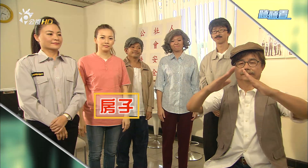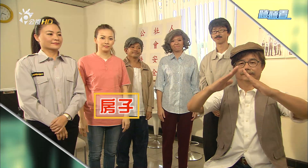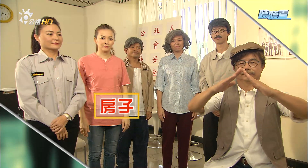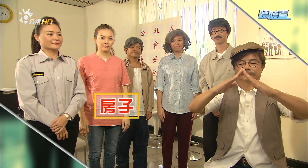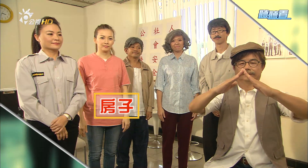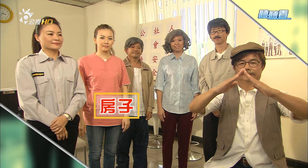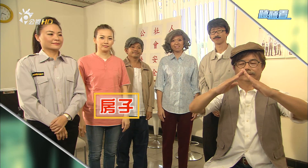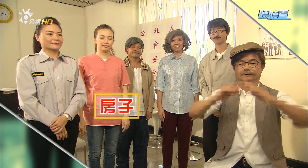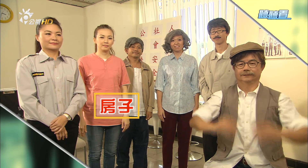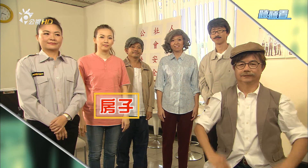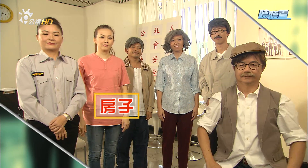房子